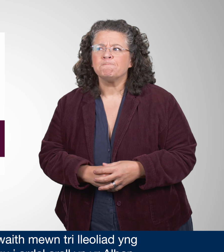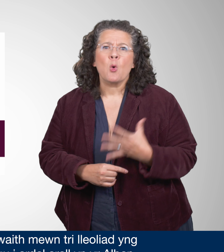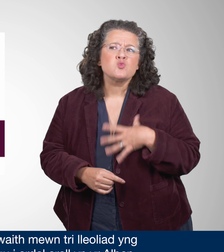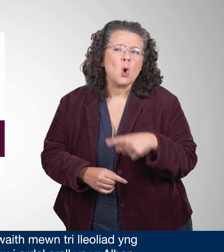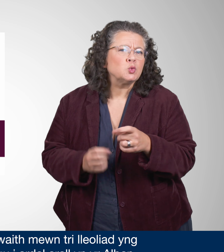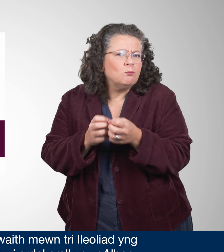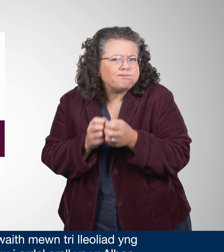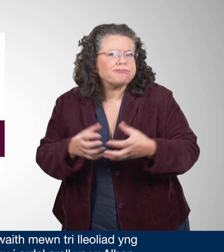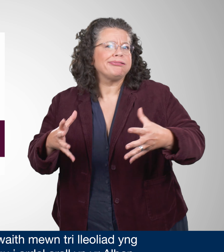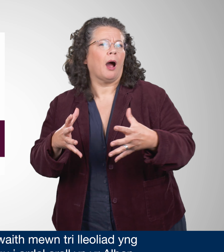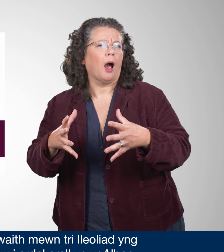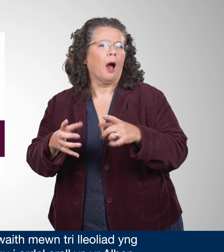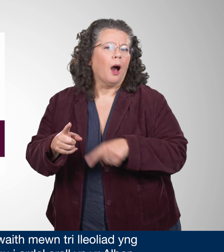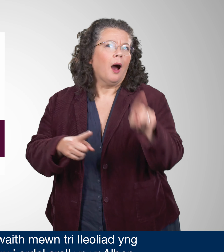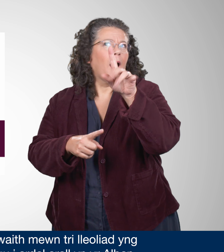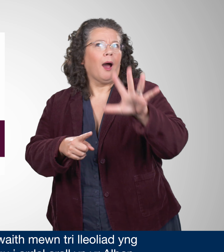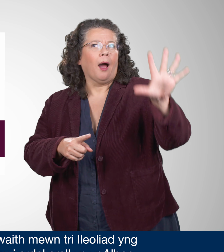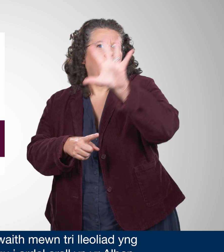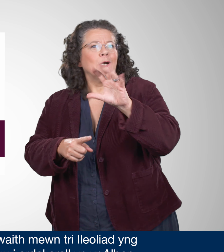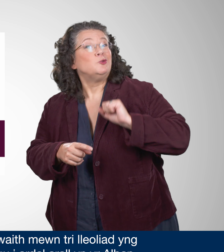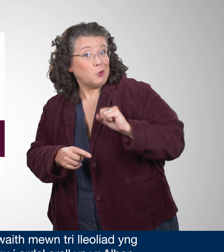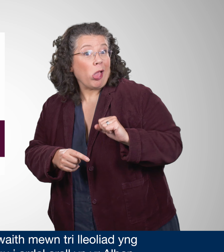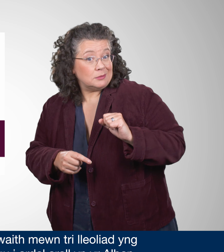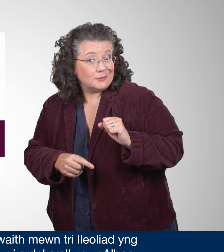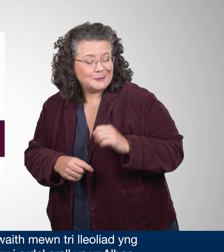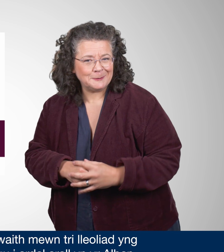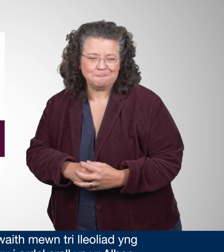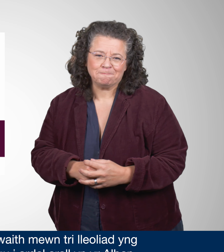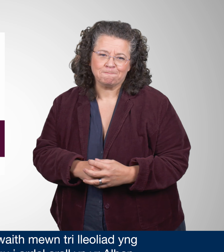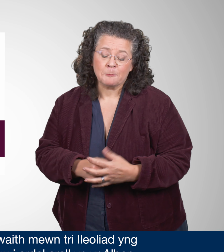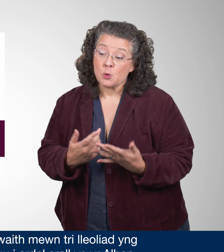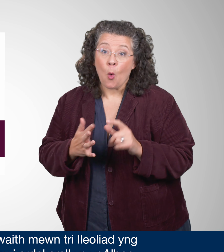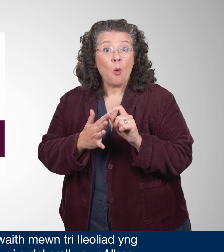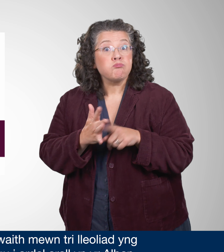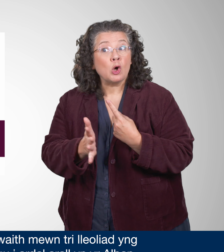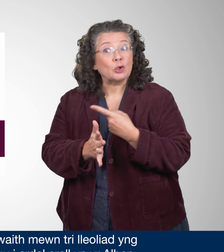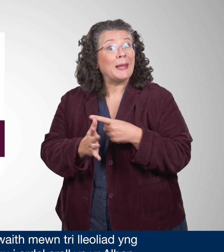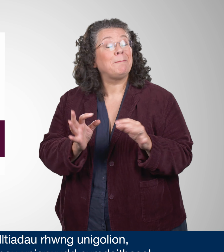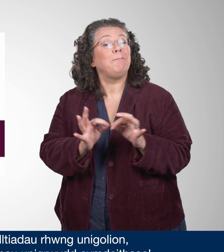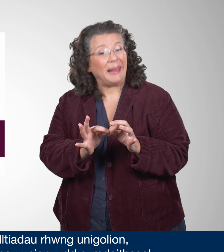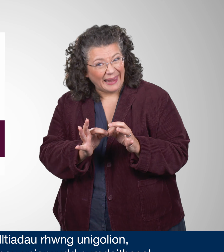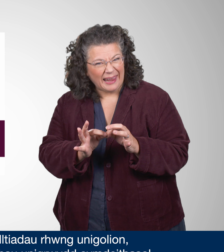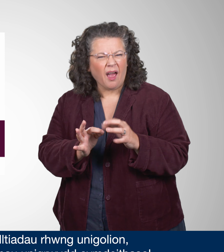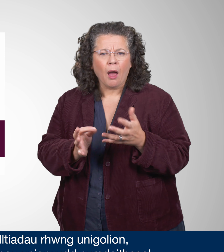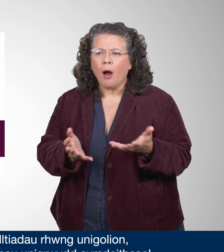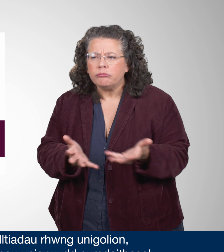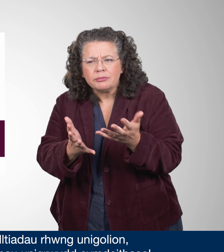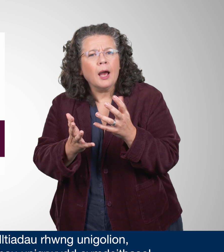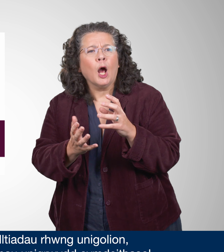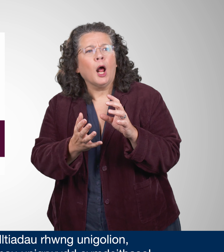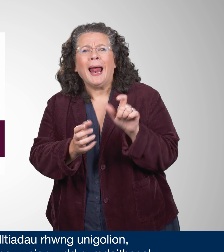Lloegr ac yn ehangu i ardal arall yn yr Alban. Mae'r prosiect yn annog